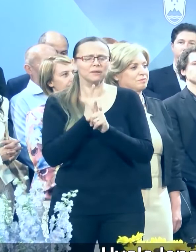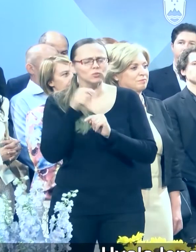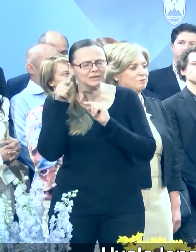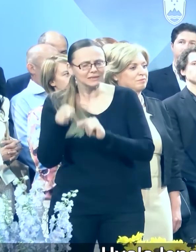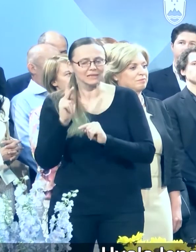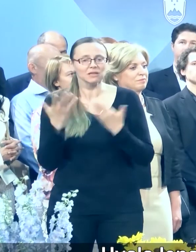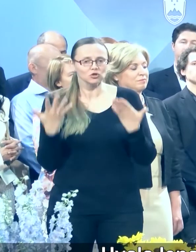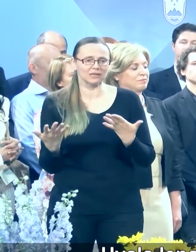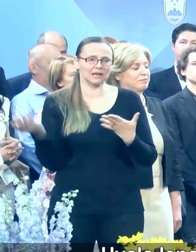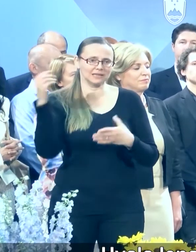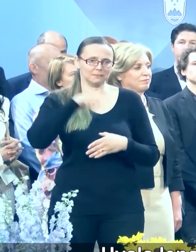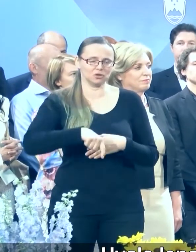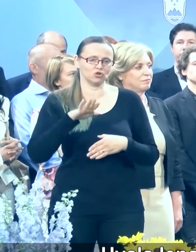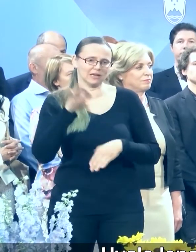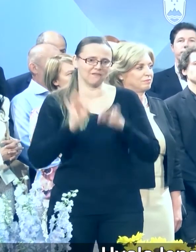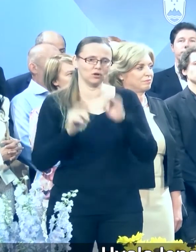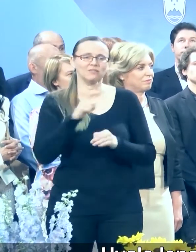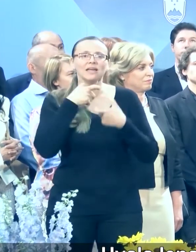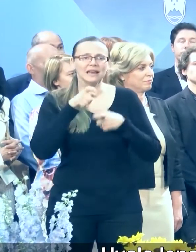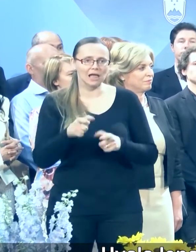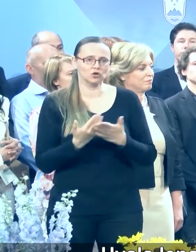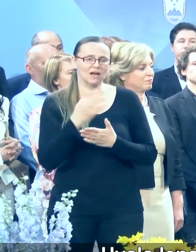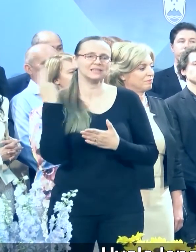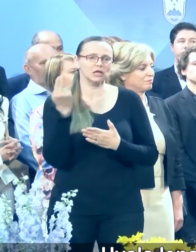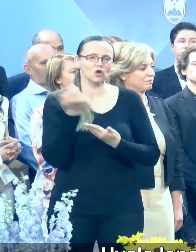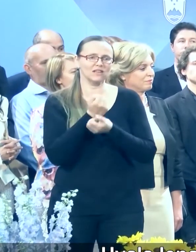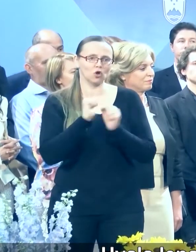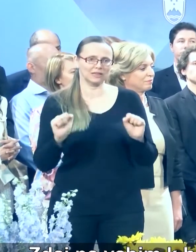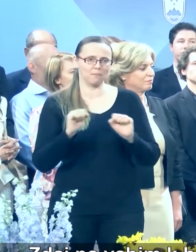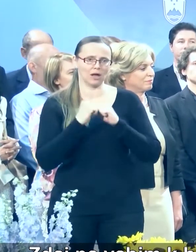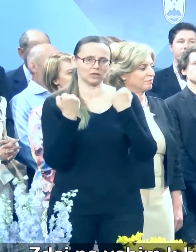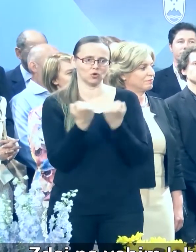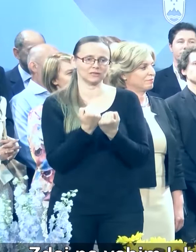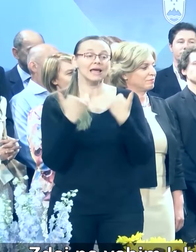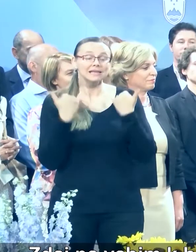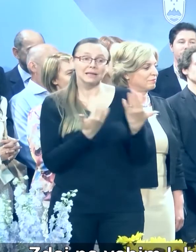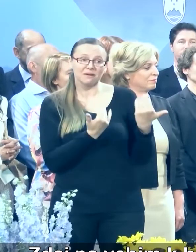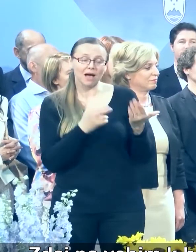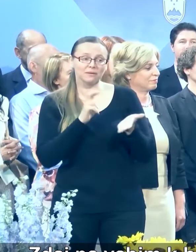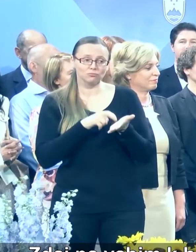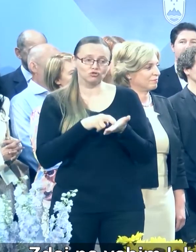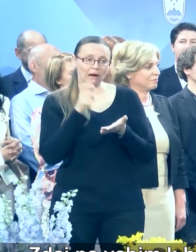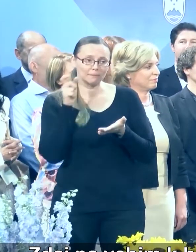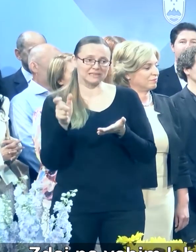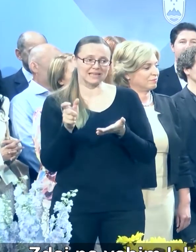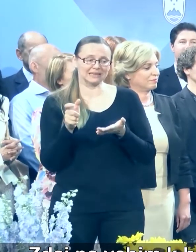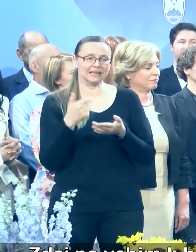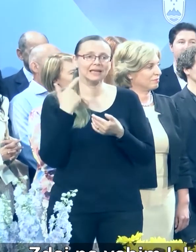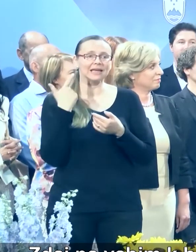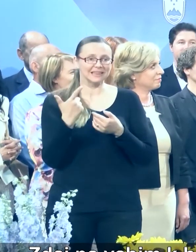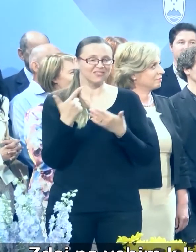so se danes udeležili volitev in glasovali za Slovensko demokratsko stranko. Zdaj pa vabim še k besedi